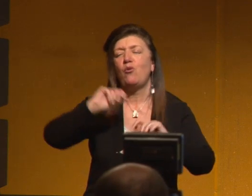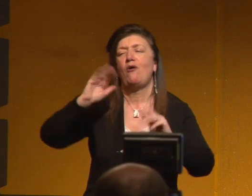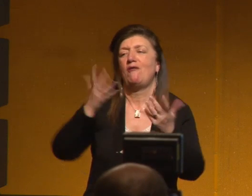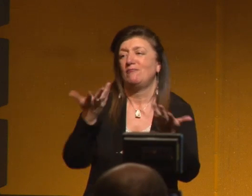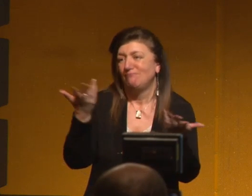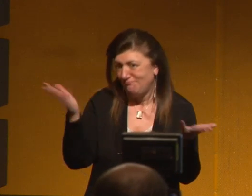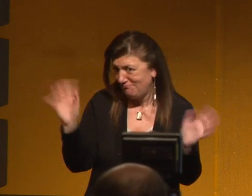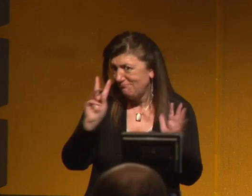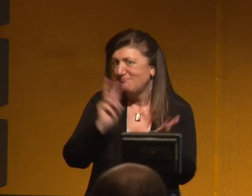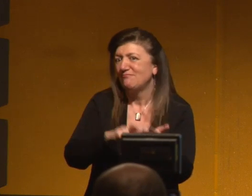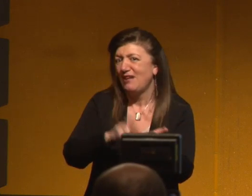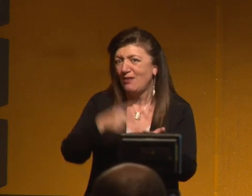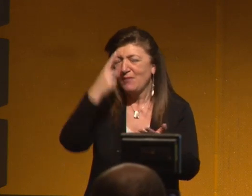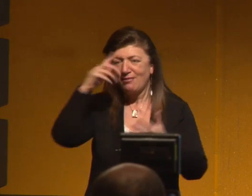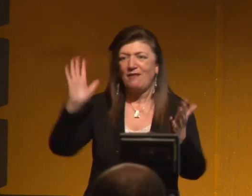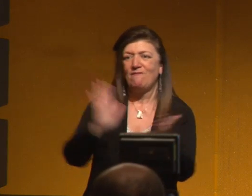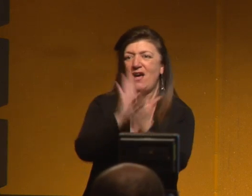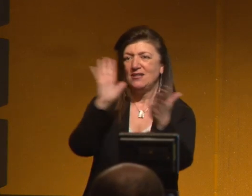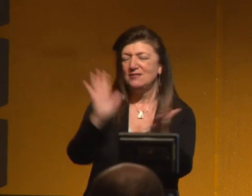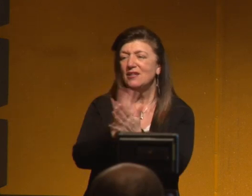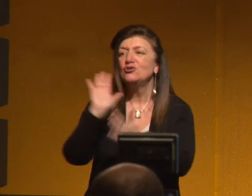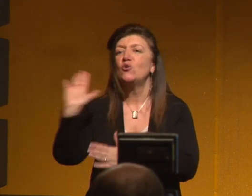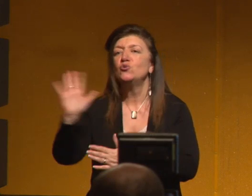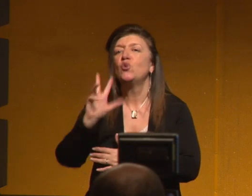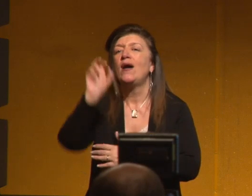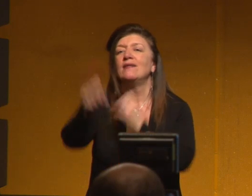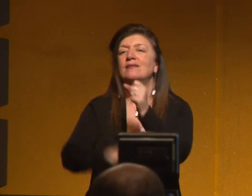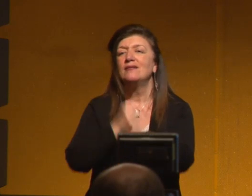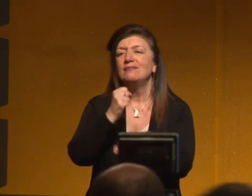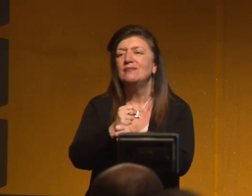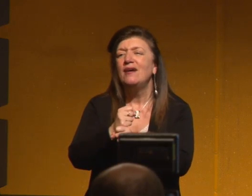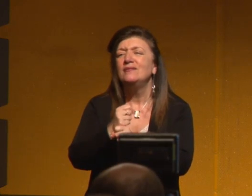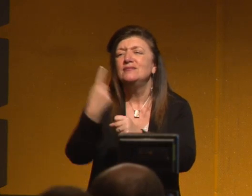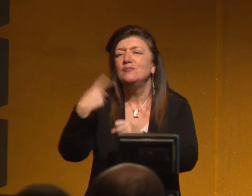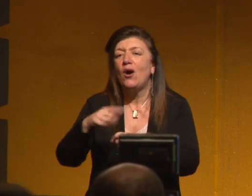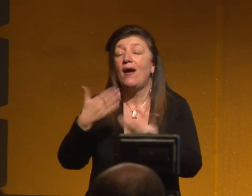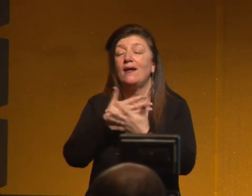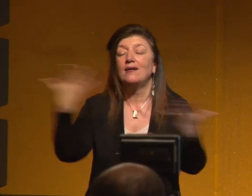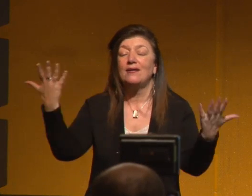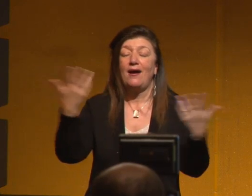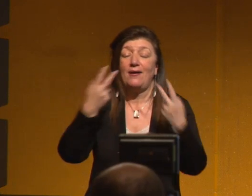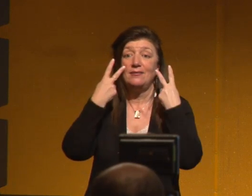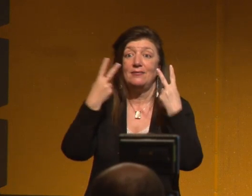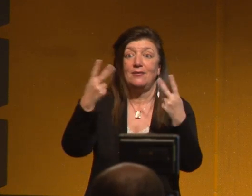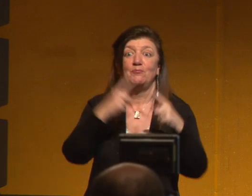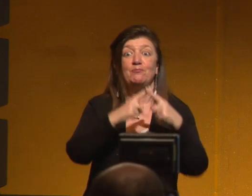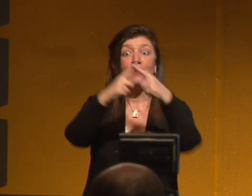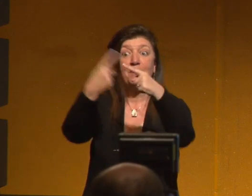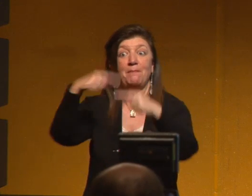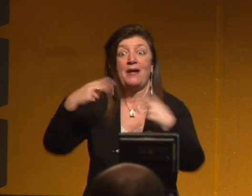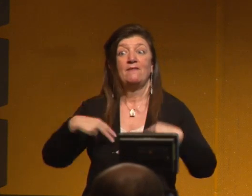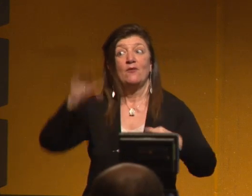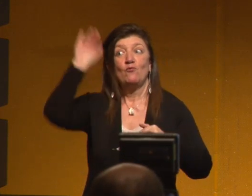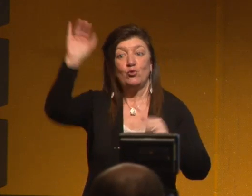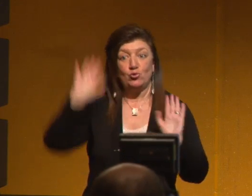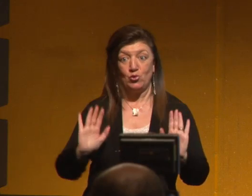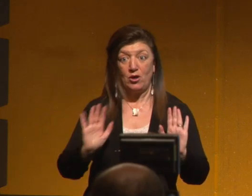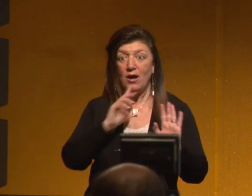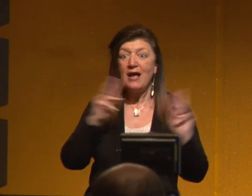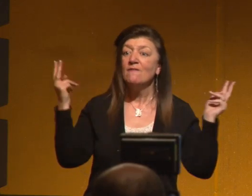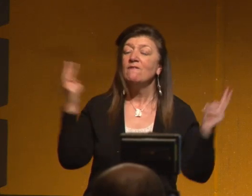con orgoglio il suo trentesimo anniversario è guardare anche con grande ottimismo al futuro parliamo infatti di